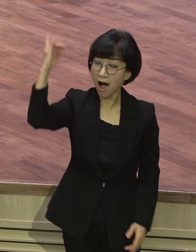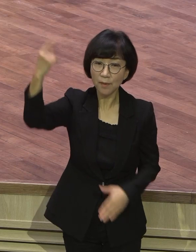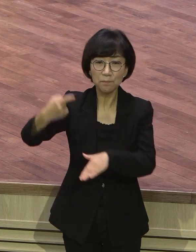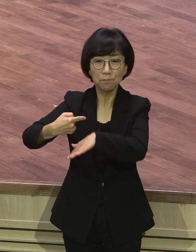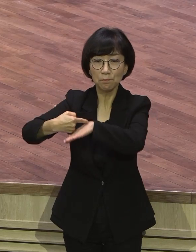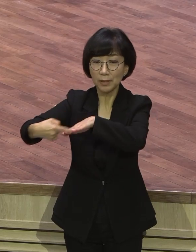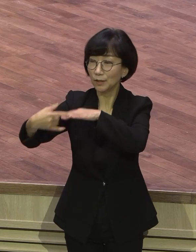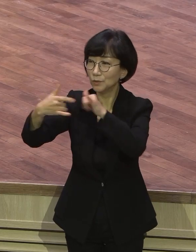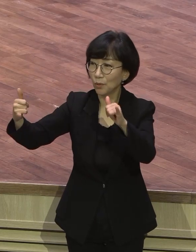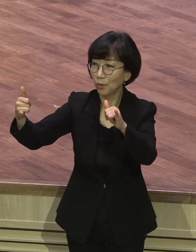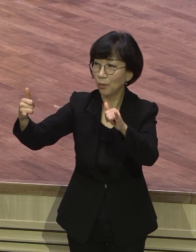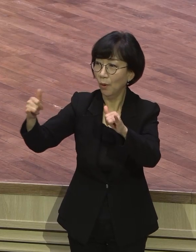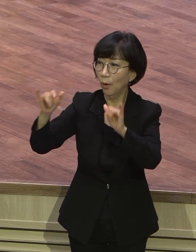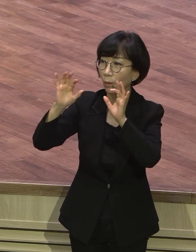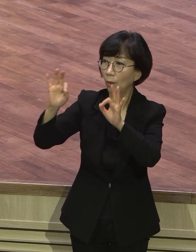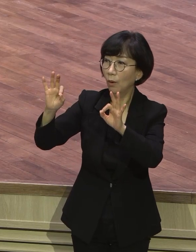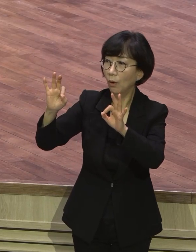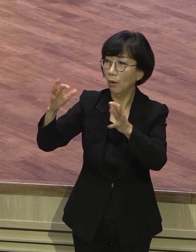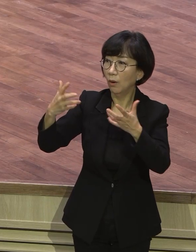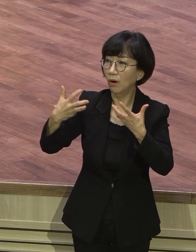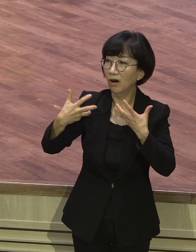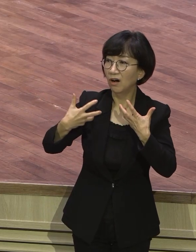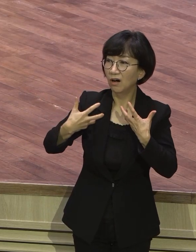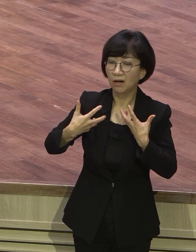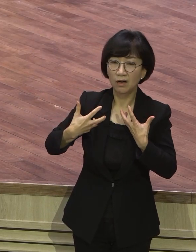해불원 앞에서 전부 주저앉아 버렸어요.